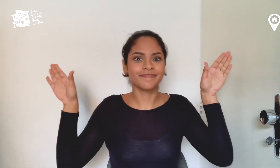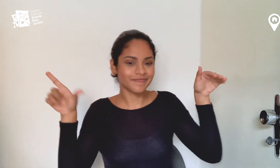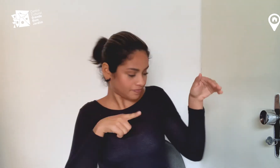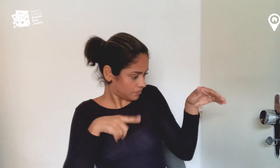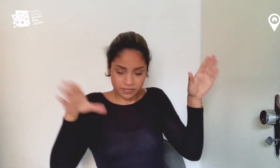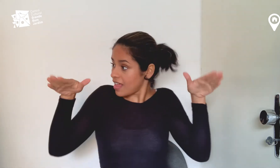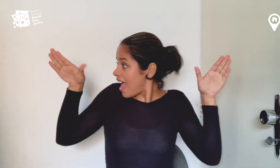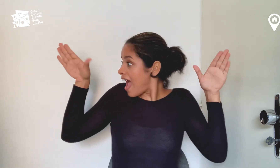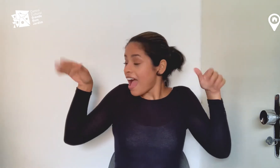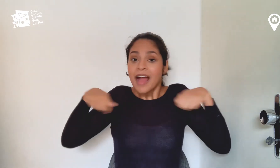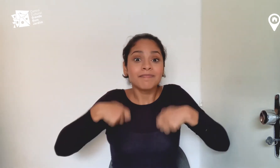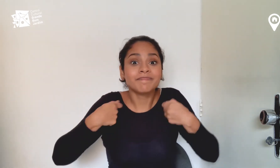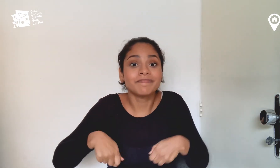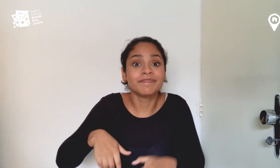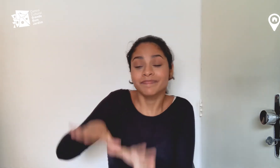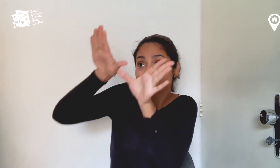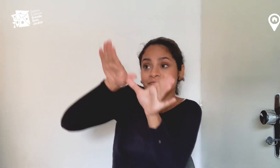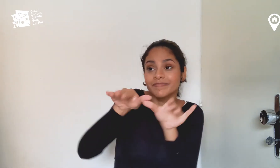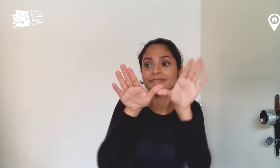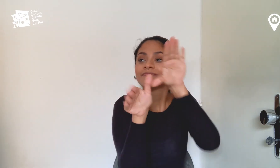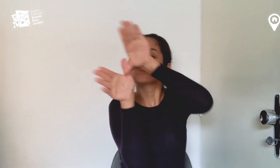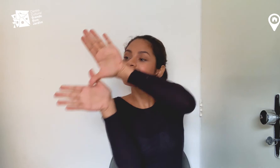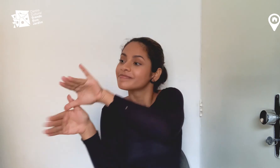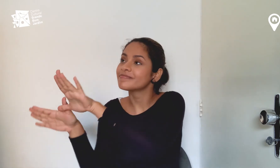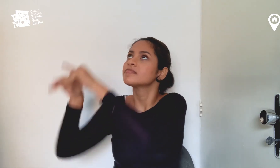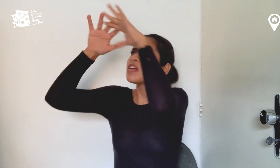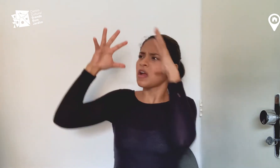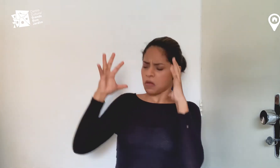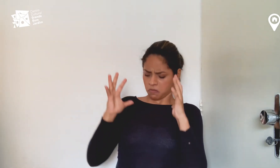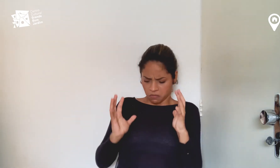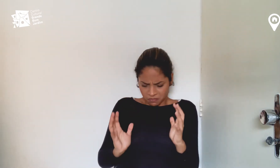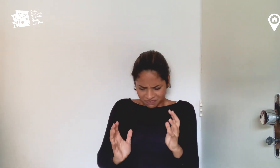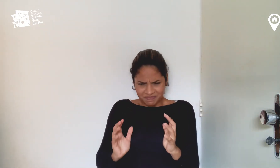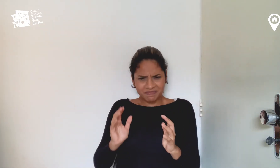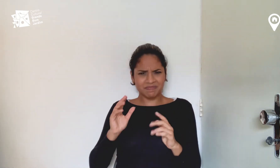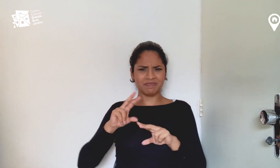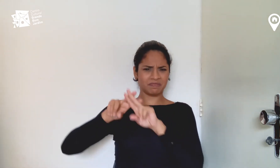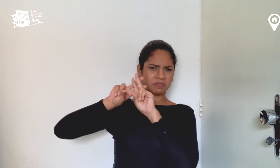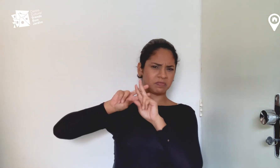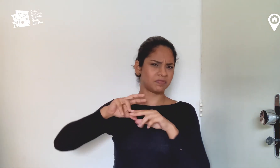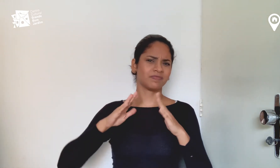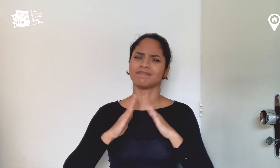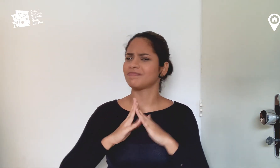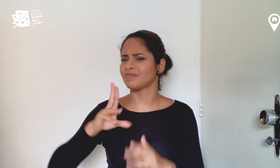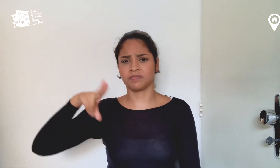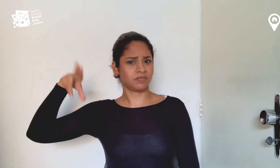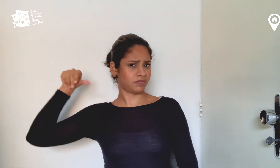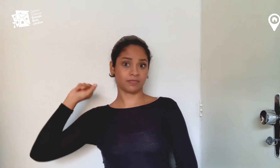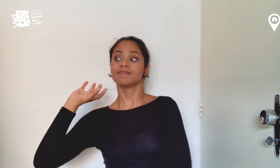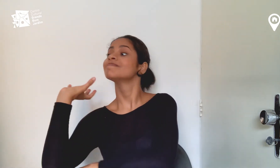Passarinho, se tem asa então é pra voar. A gaiola nunca foi seu ninho, é na natureza